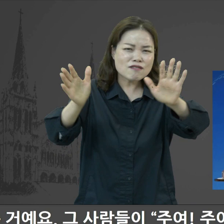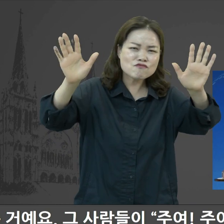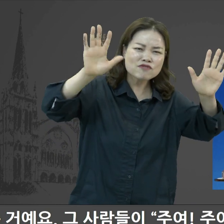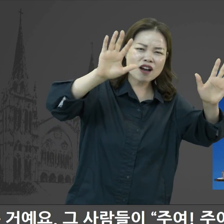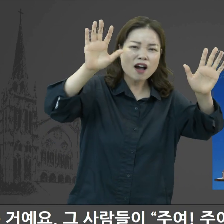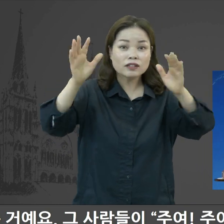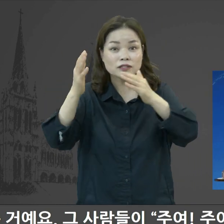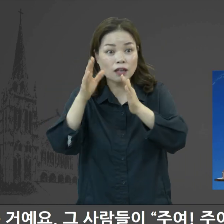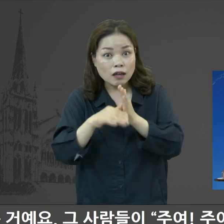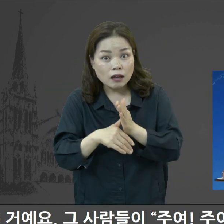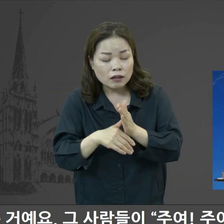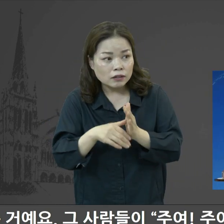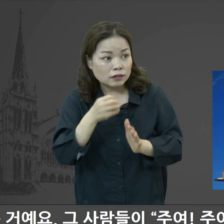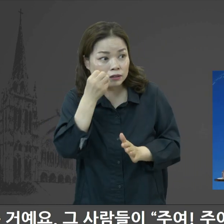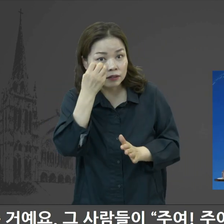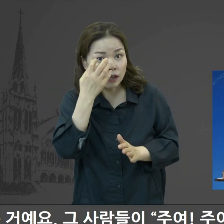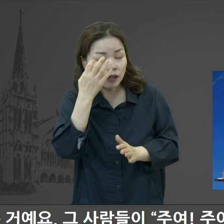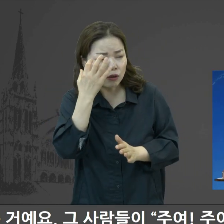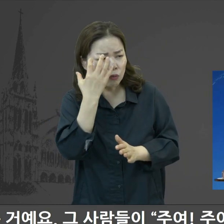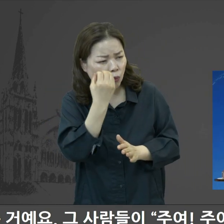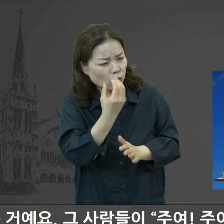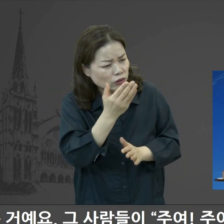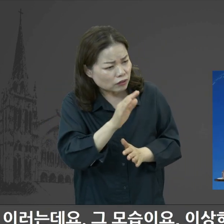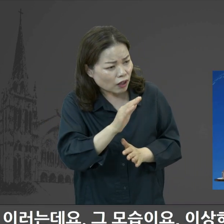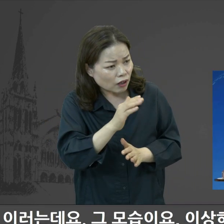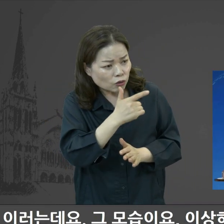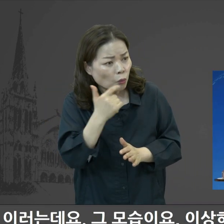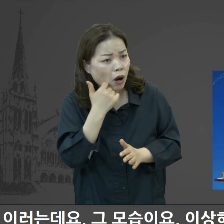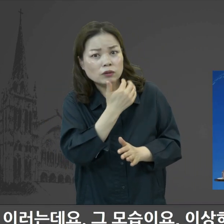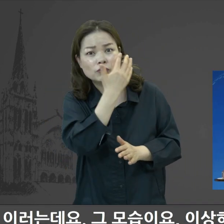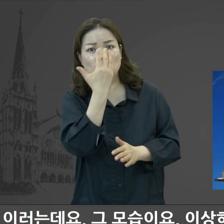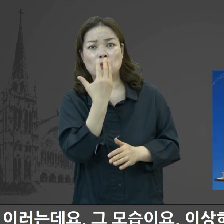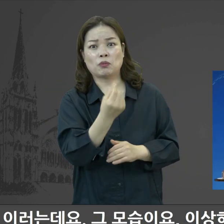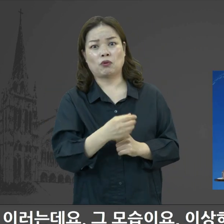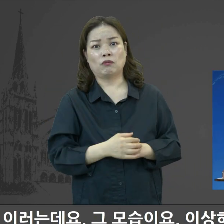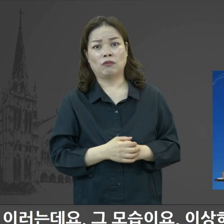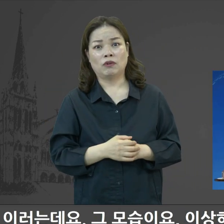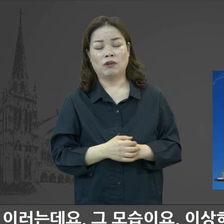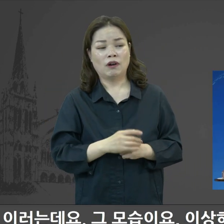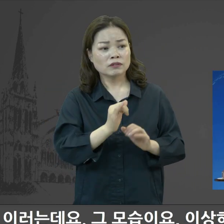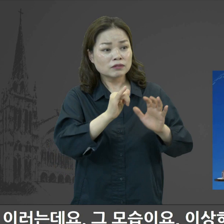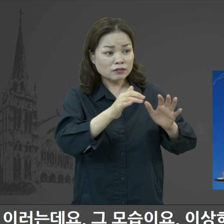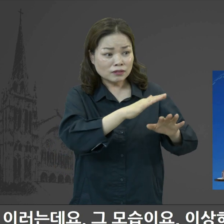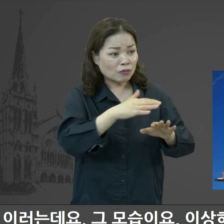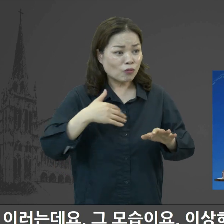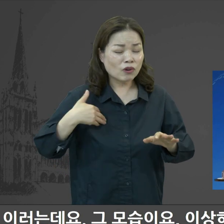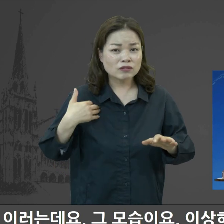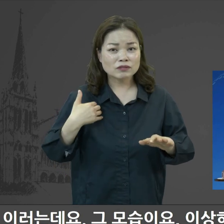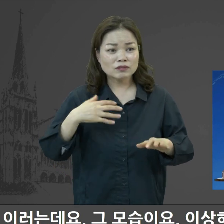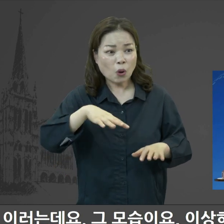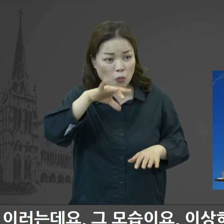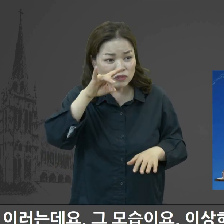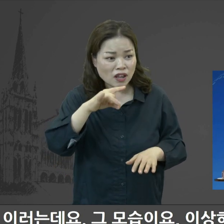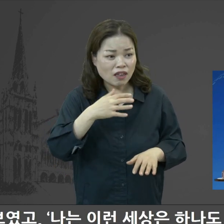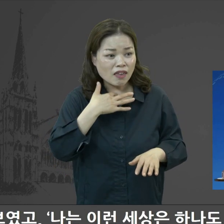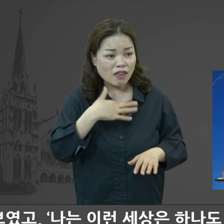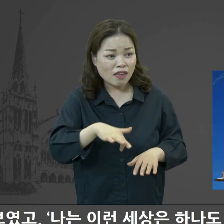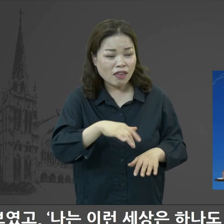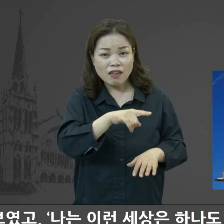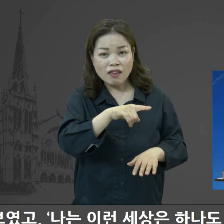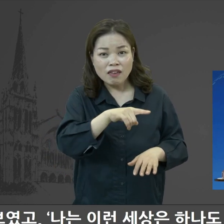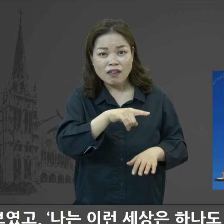그 모습이요 이상하게 보이면서도 너무 아름다워 보이고, 어머 나는 이런 세상을 하나도 몰랐구나 이런 마음이 드는